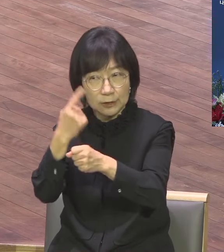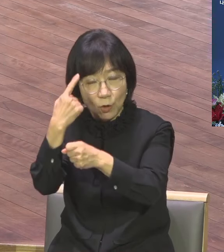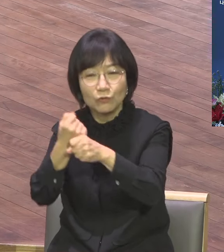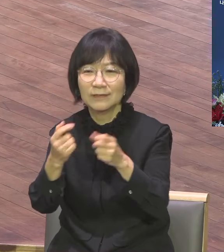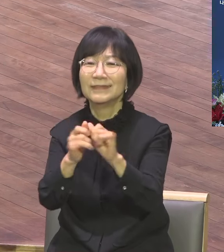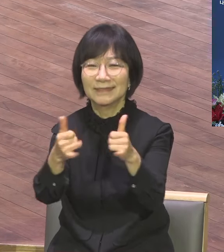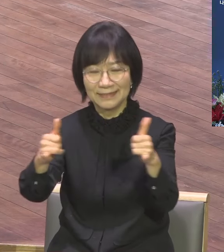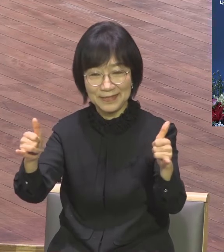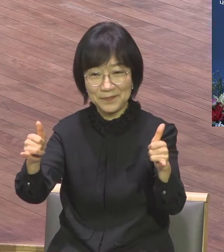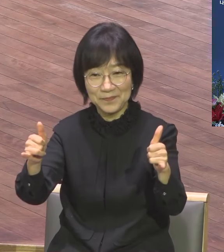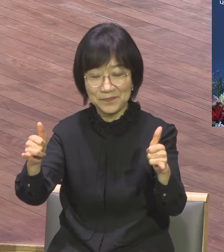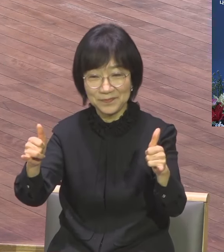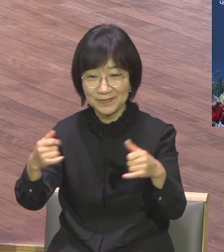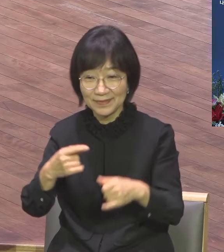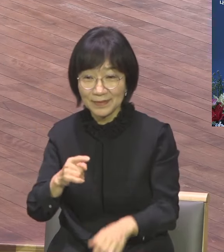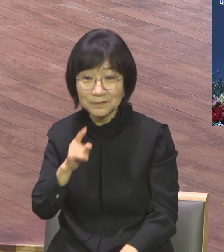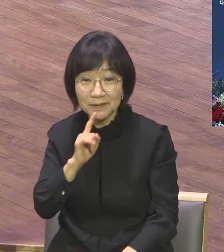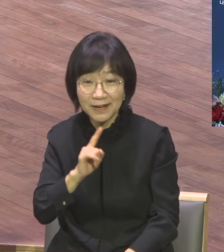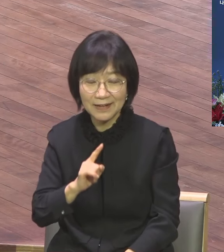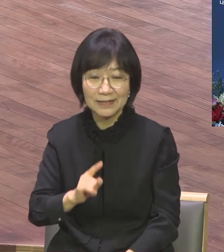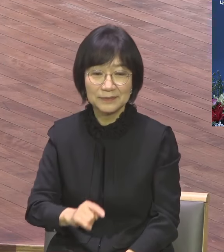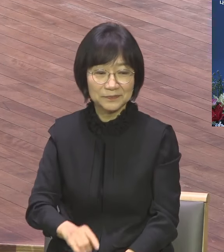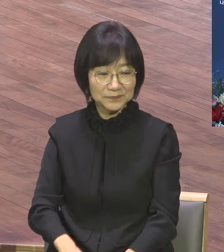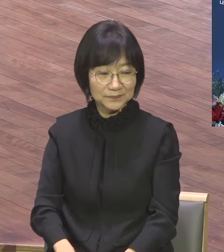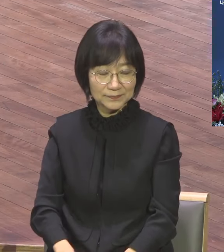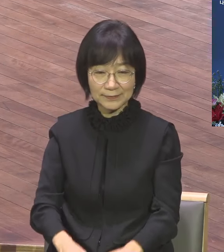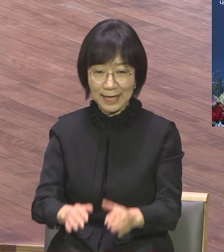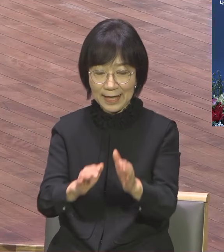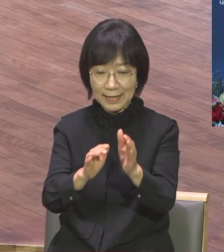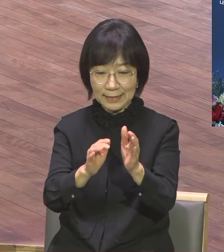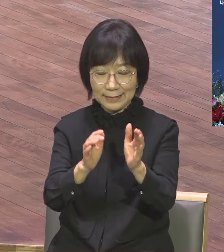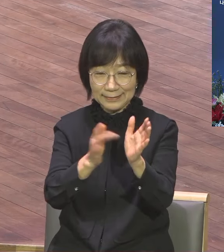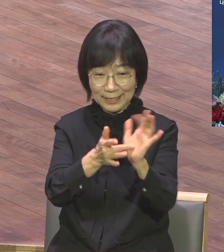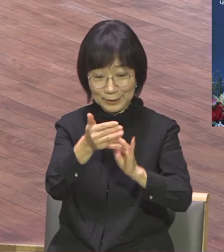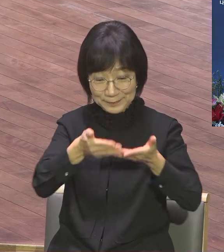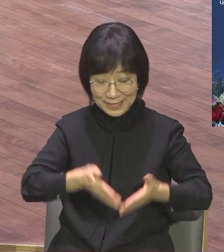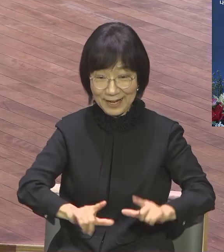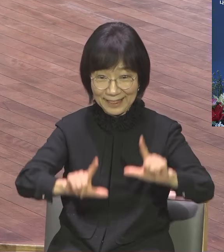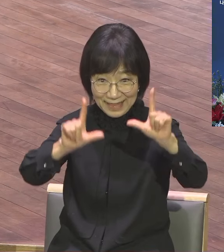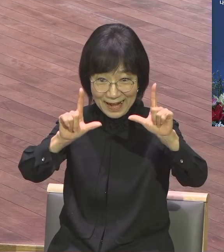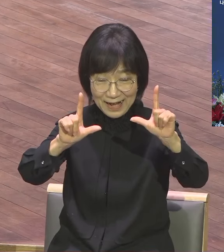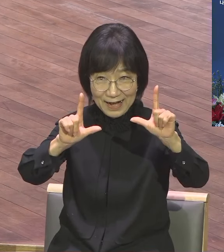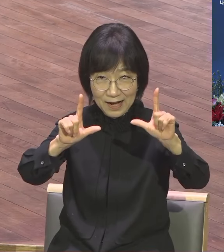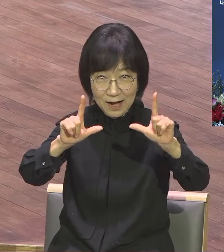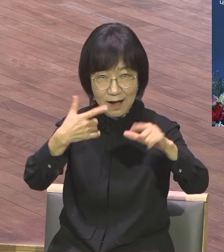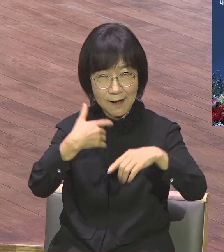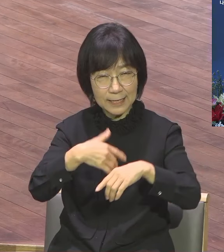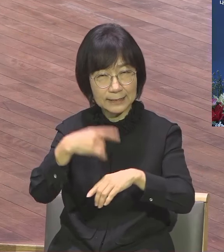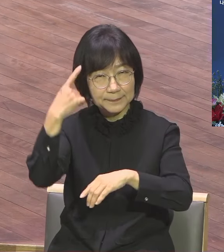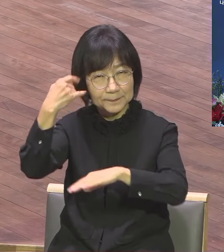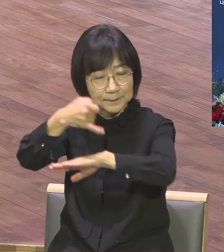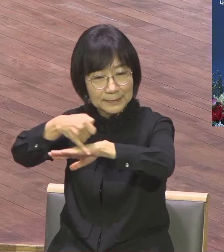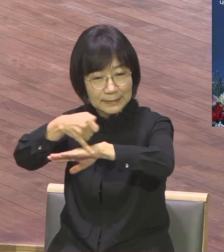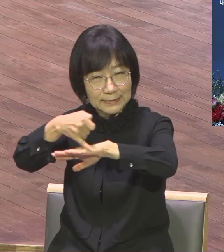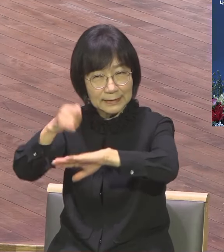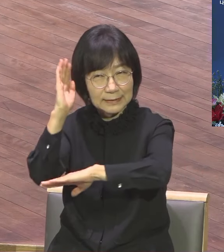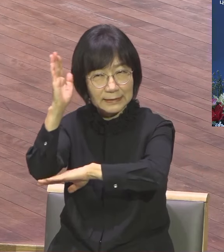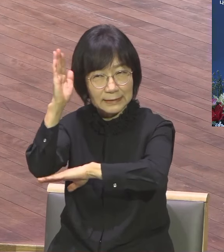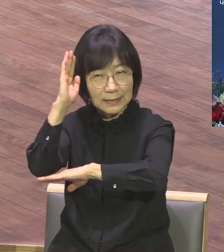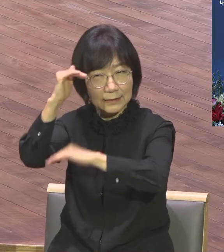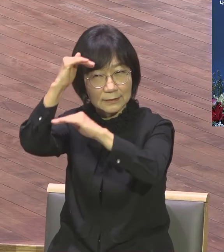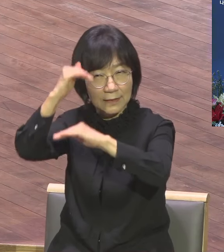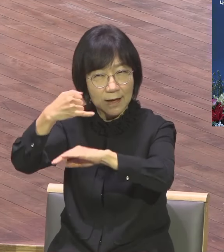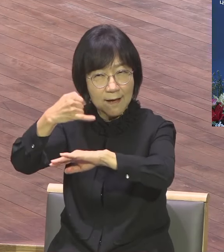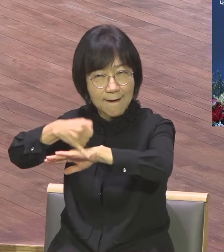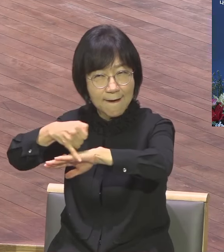그러니까 성탄절 이 스토리를 짜고 이것을 디자인해가지고 멋지게 상품성